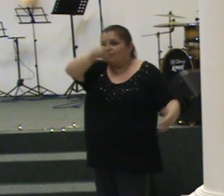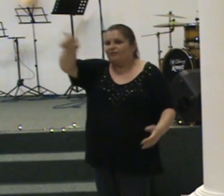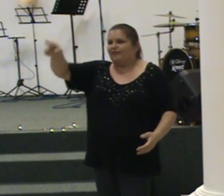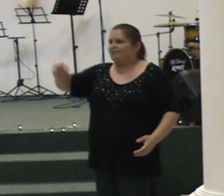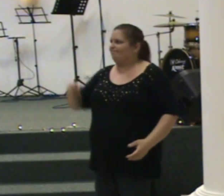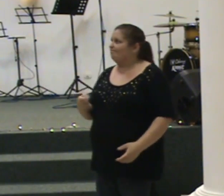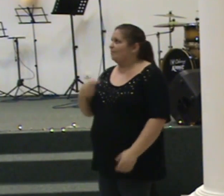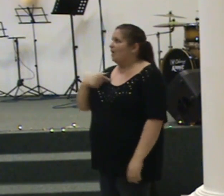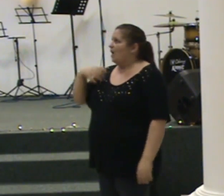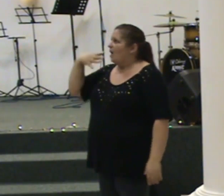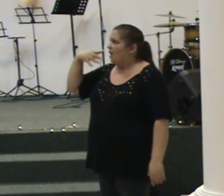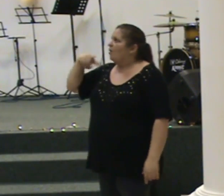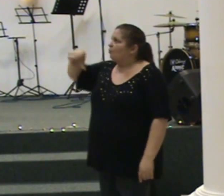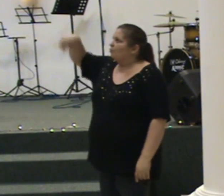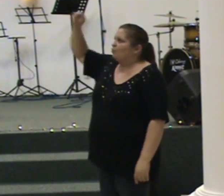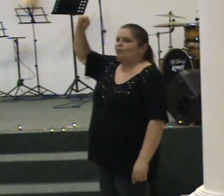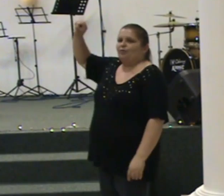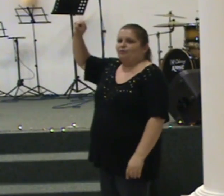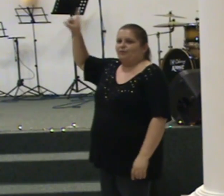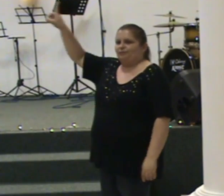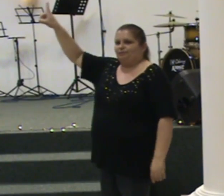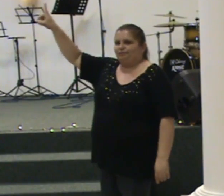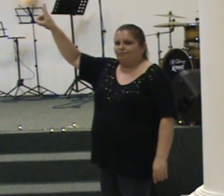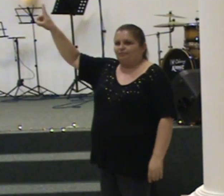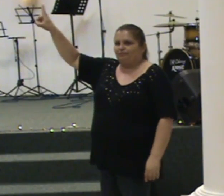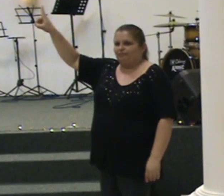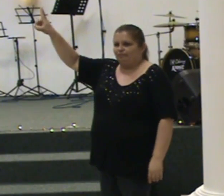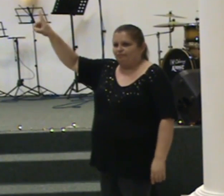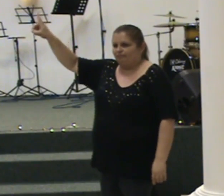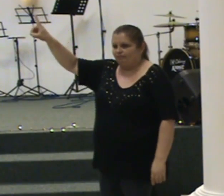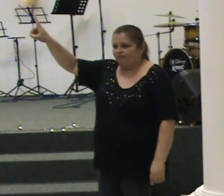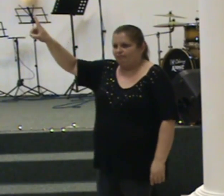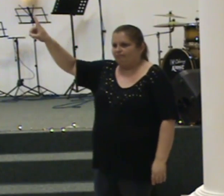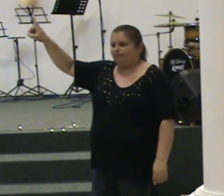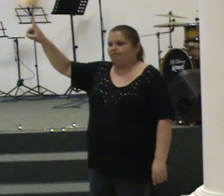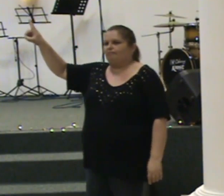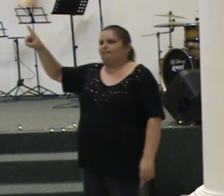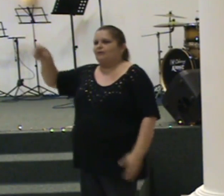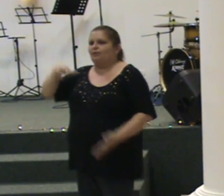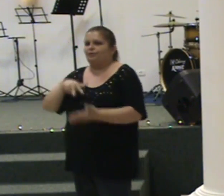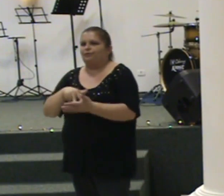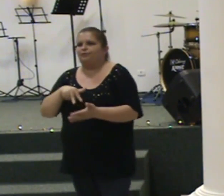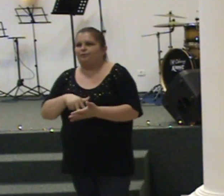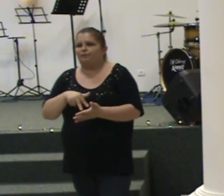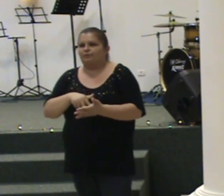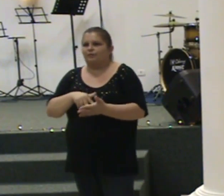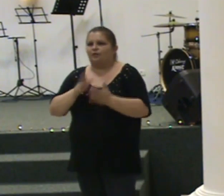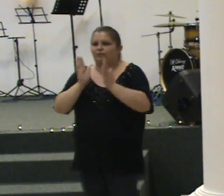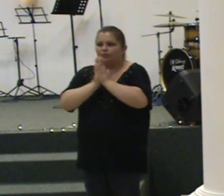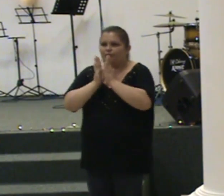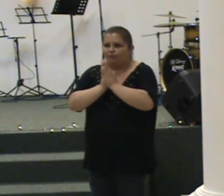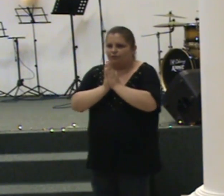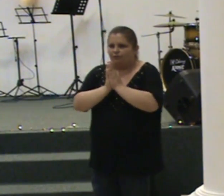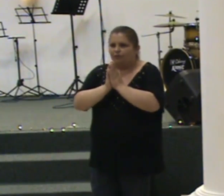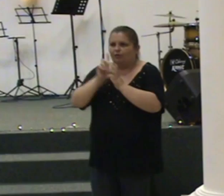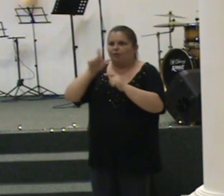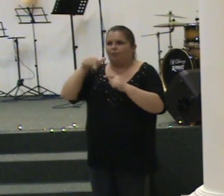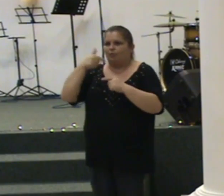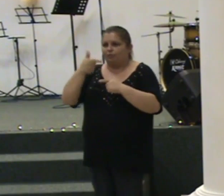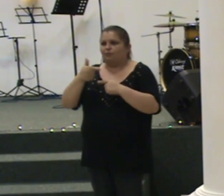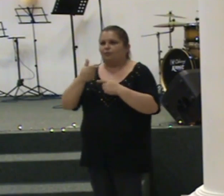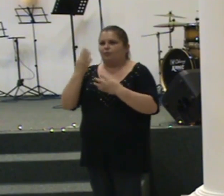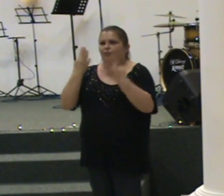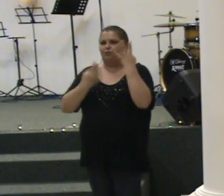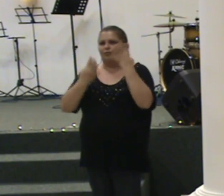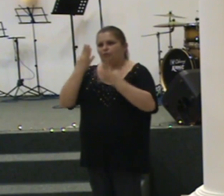a presença de Deus na nossa vida. Amém? Então, vamos ficar em pé, vamos fazer uma oração e depois eu convido o